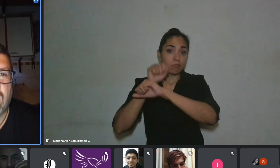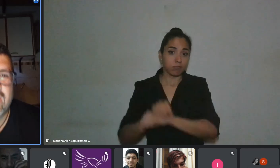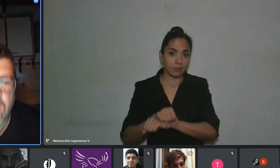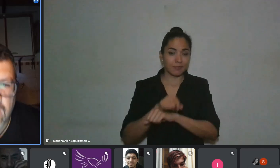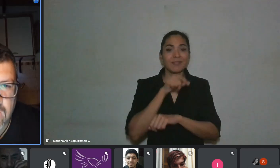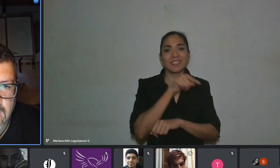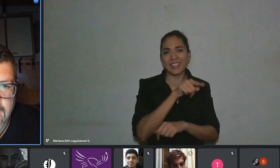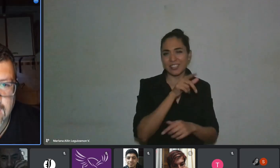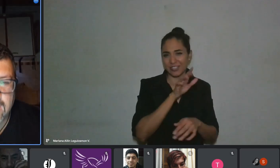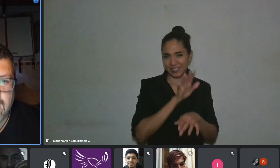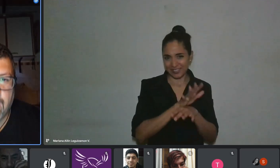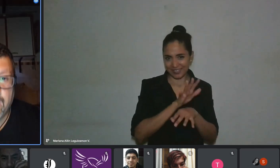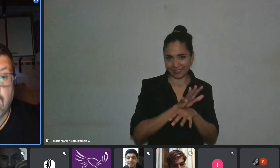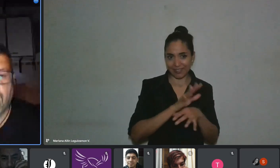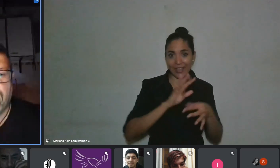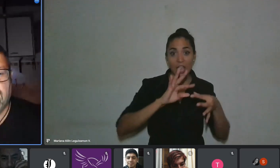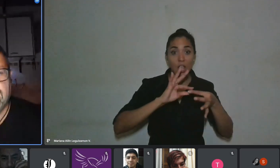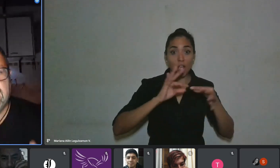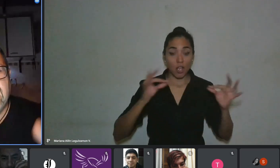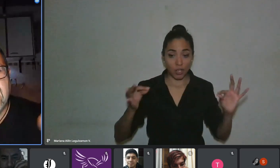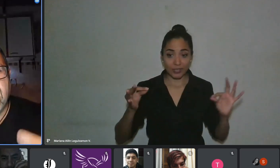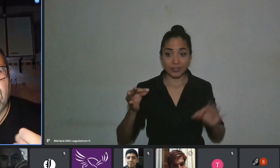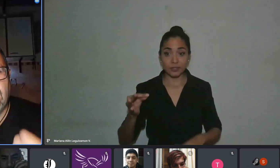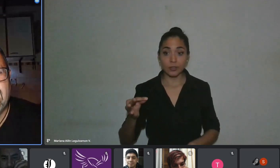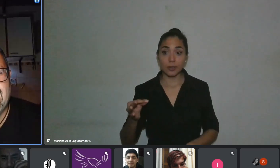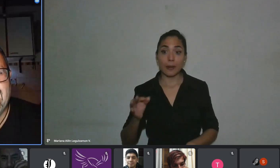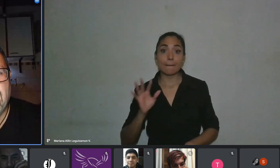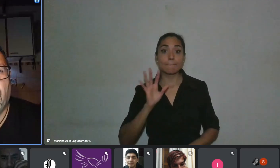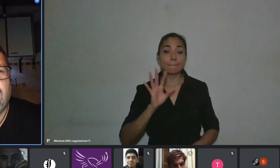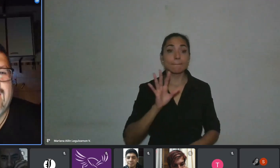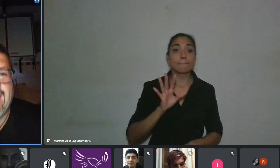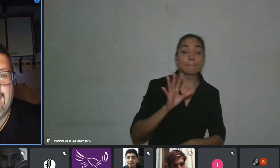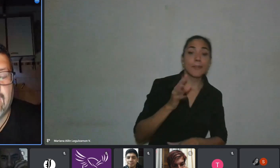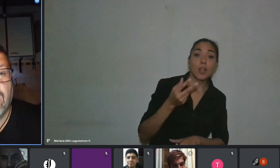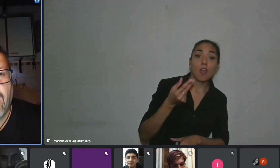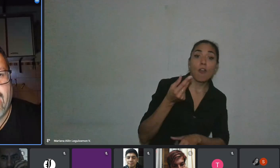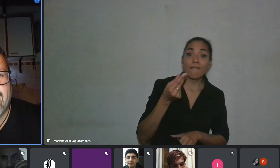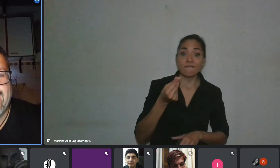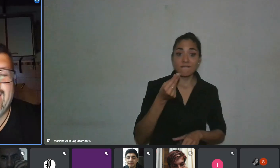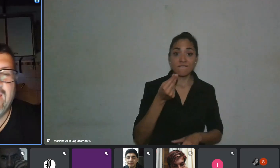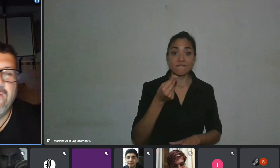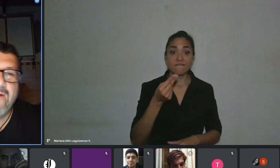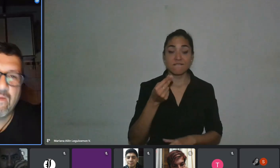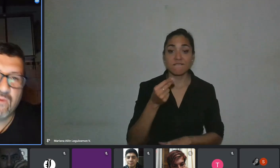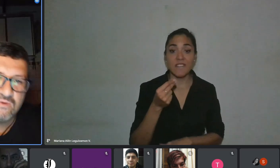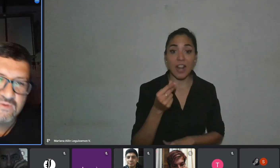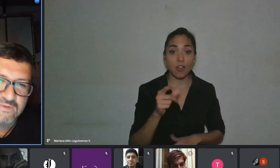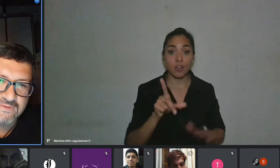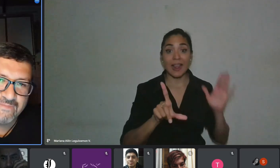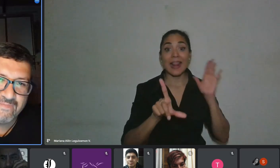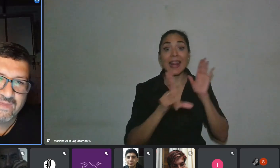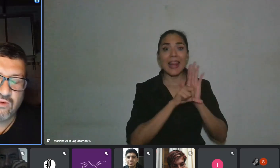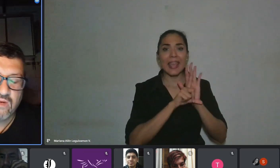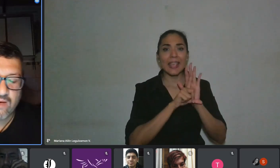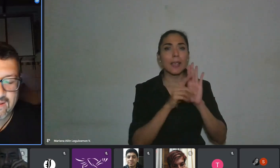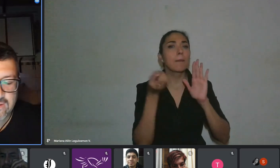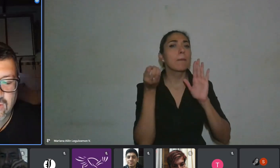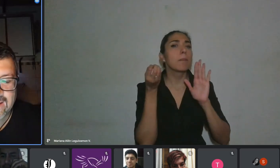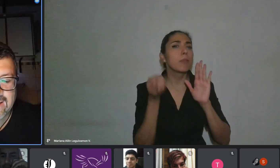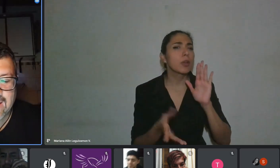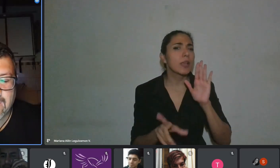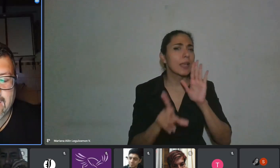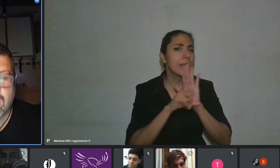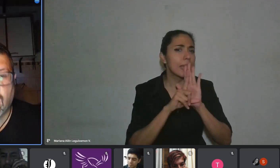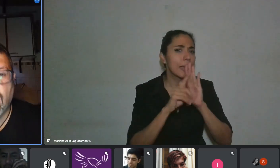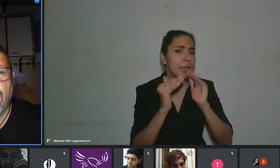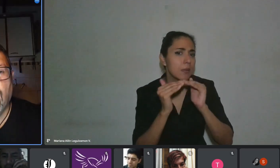ser una oración. Pero tiene valor de ley, ¿por qué? Bueno, y ahí vamos a una cuestión que